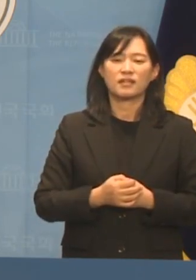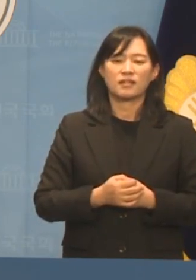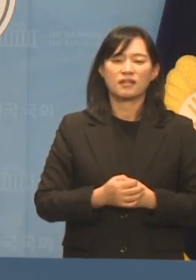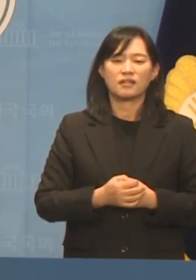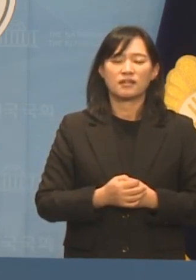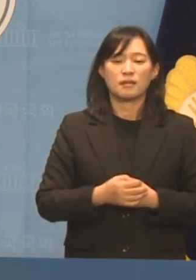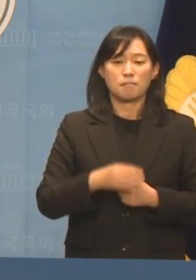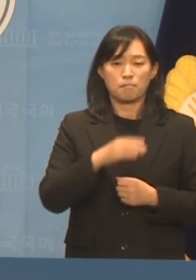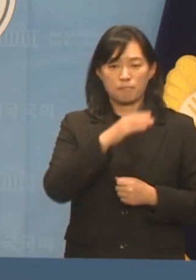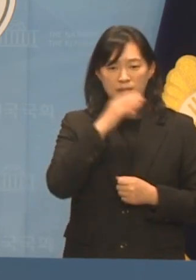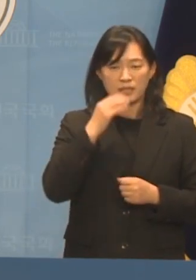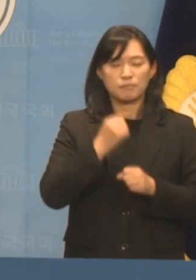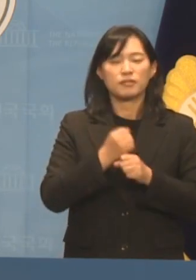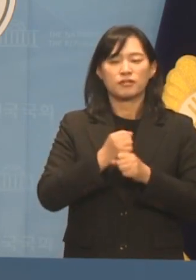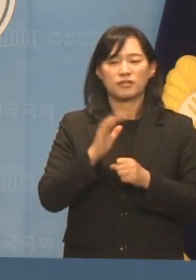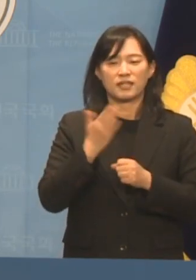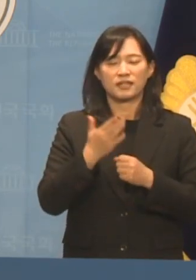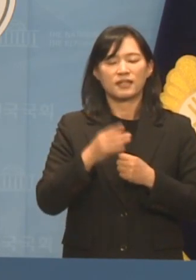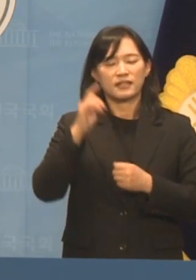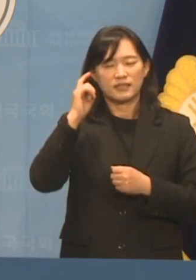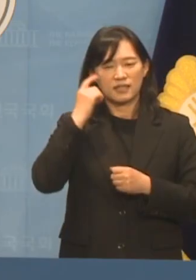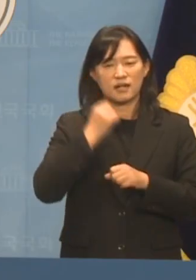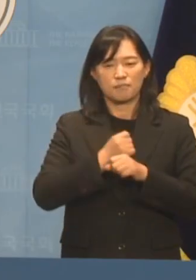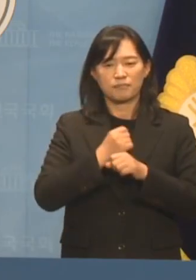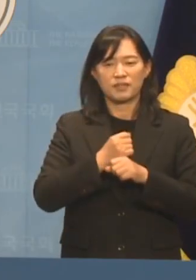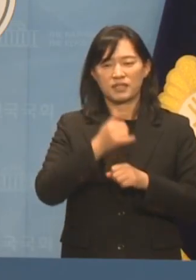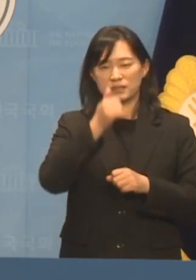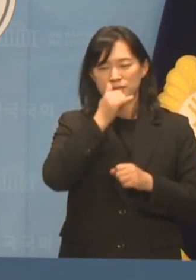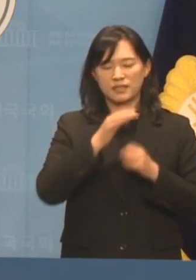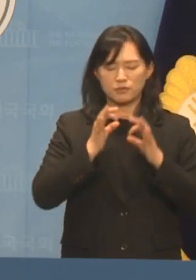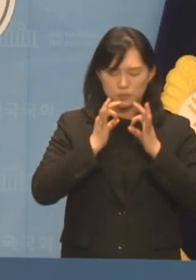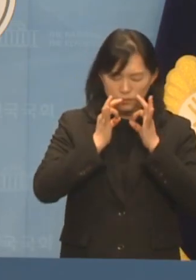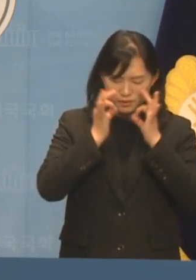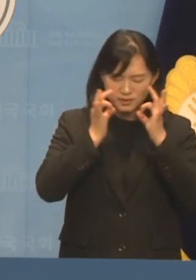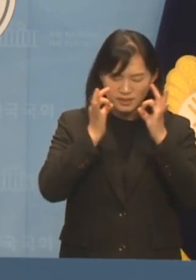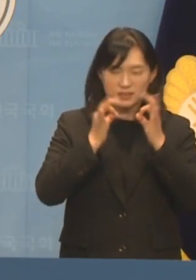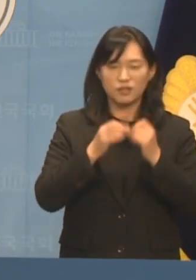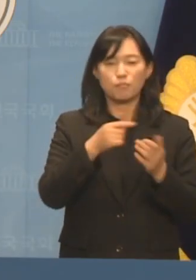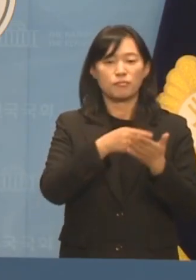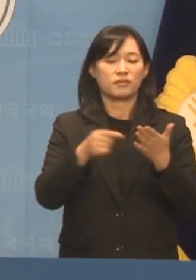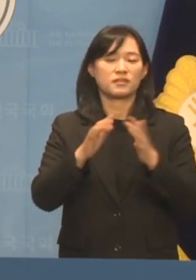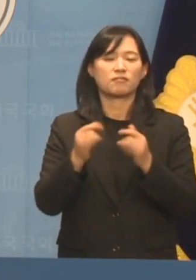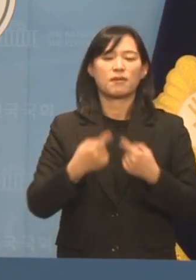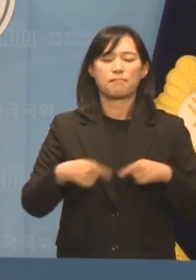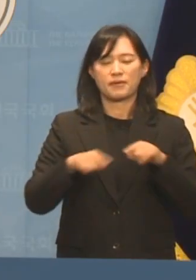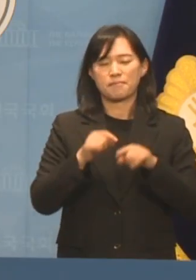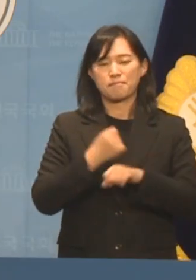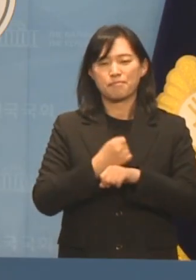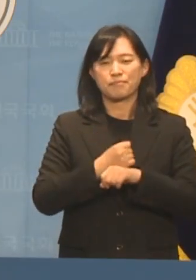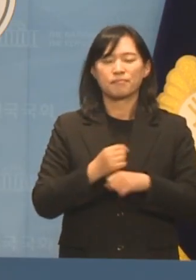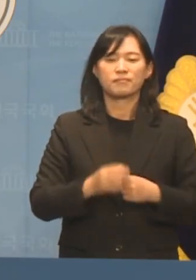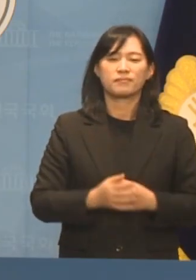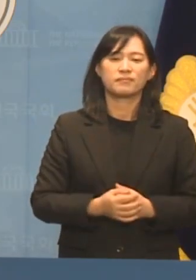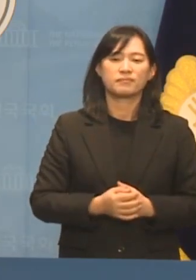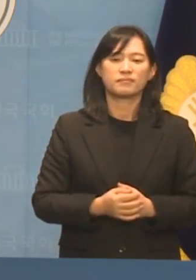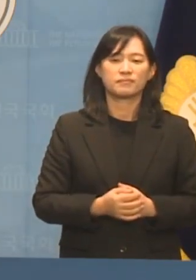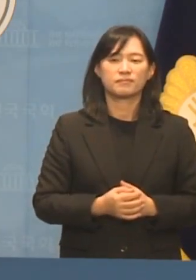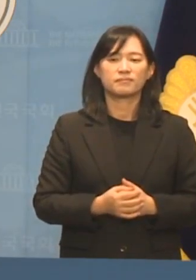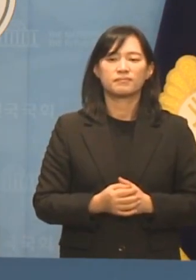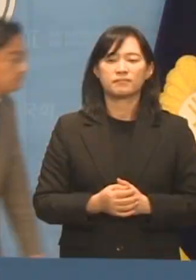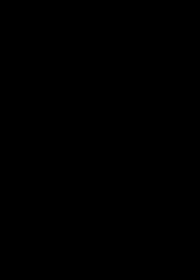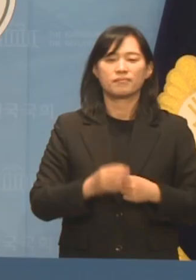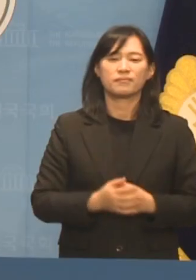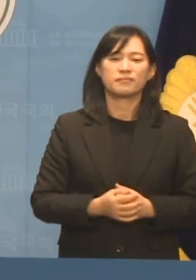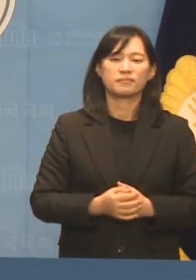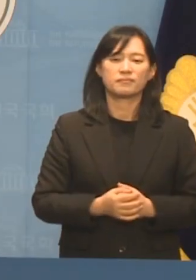바로잡아야 되겠다, 이렇게 생각을 하고 있습니다. 조국혁신당 저 신장식도 최선을 다해서 피해자들과 함께 하겠습니다.